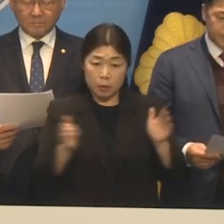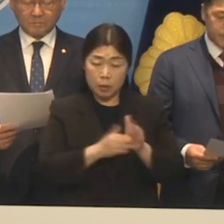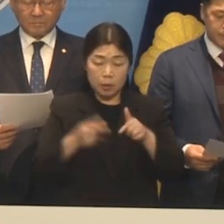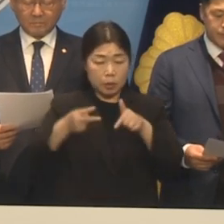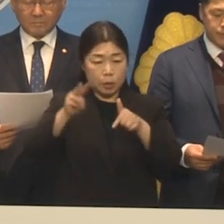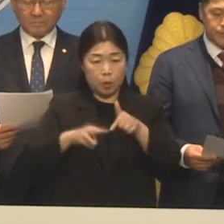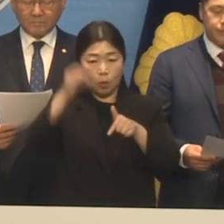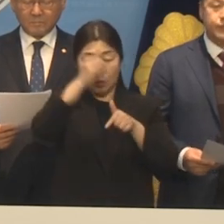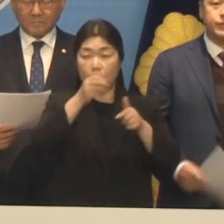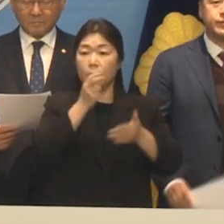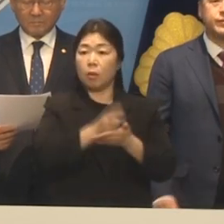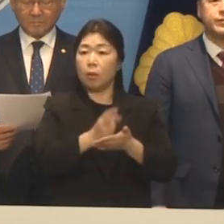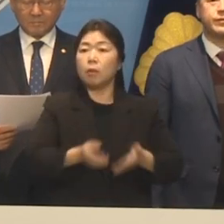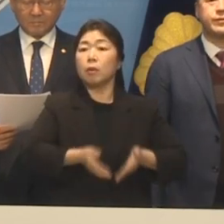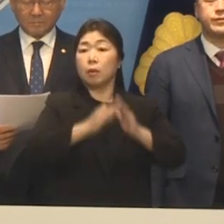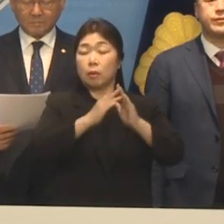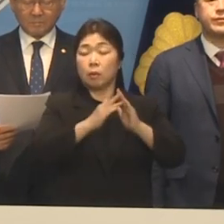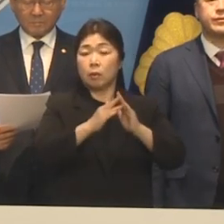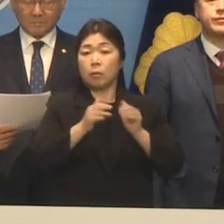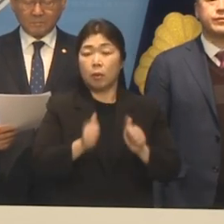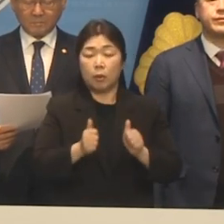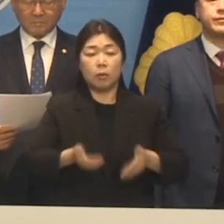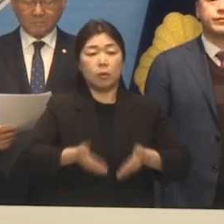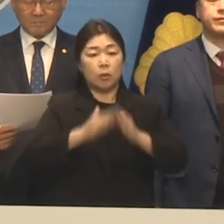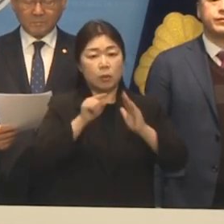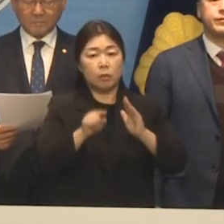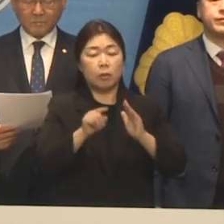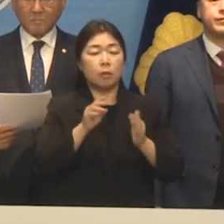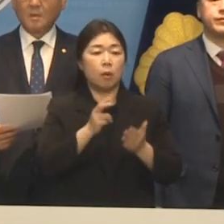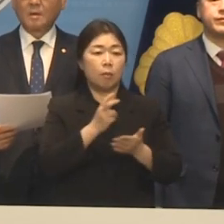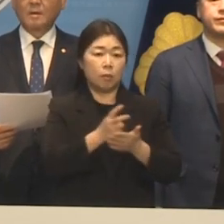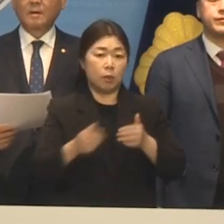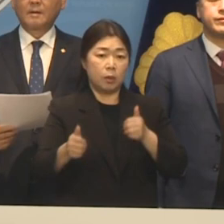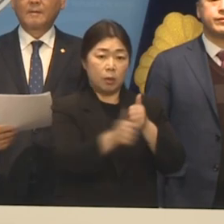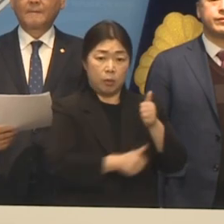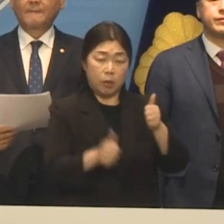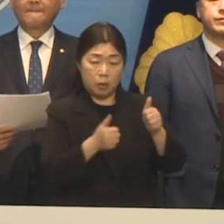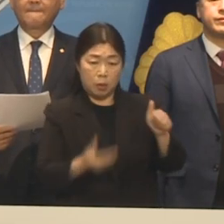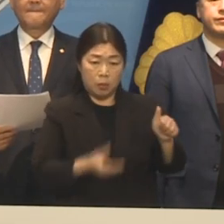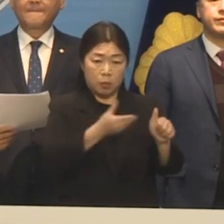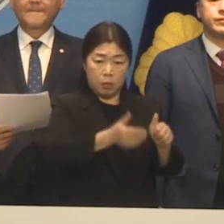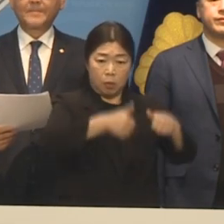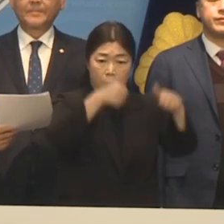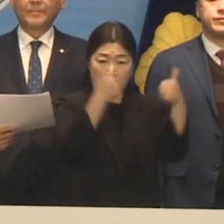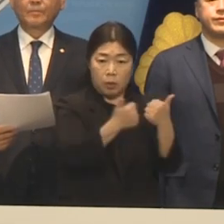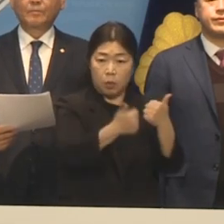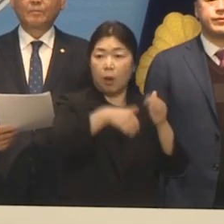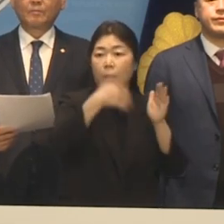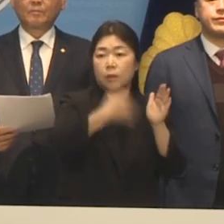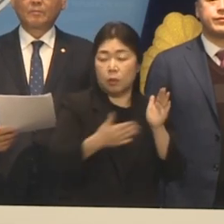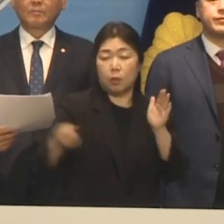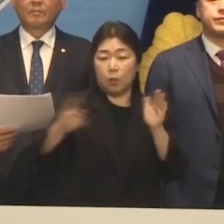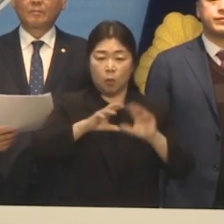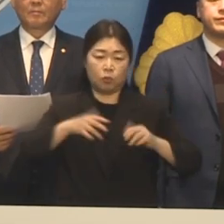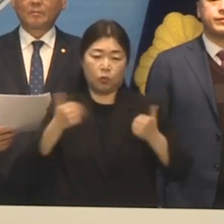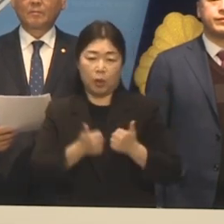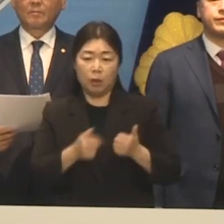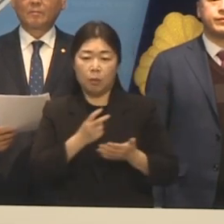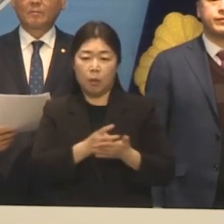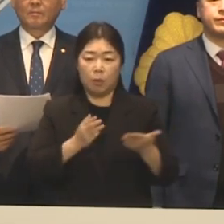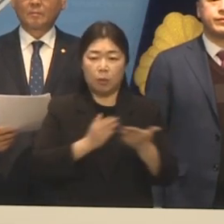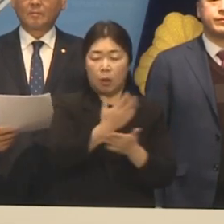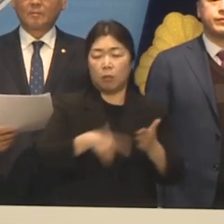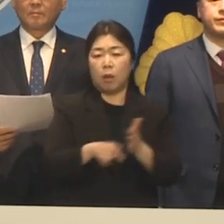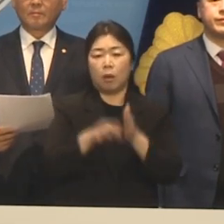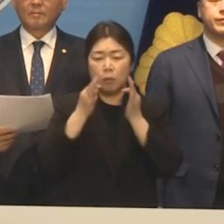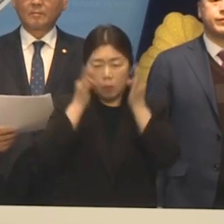인천고등법원 설치 법안이 법제사법 위원회 소유에서 심되 않고 있고 국회의 법안 통과를 위한